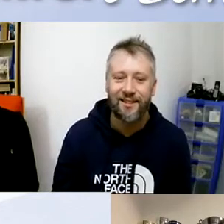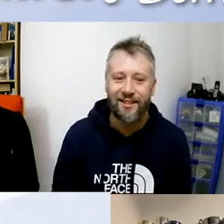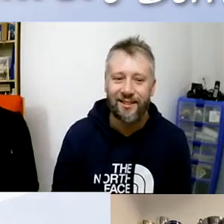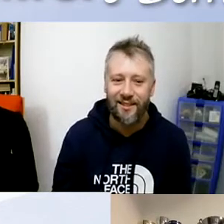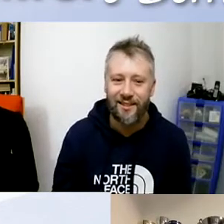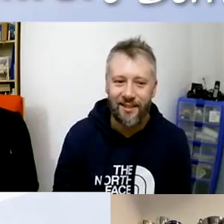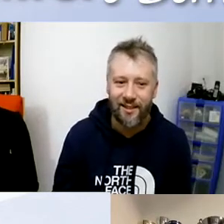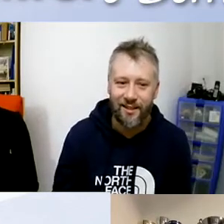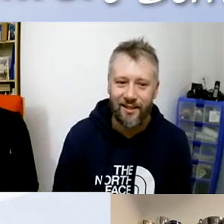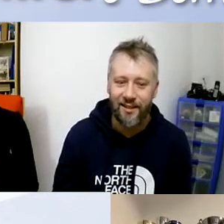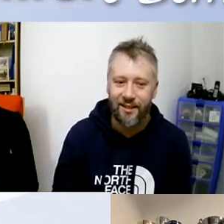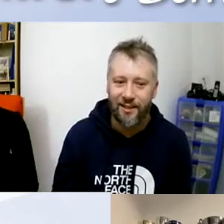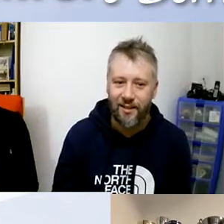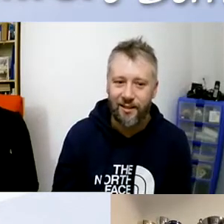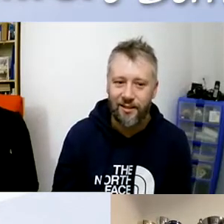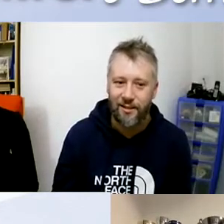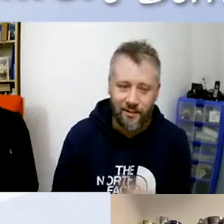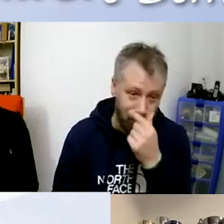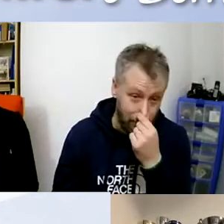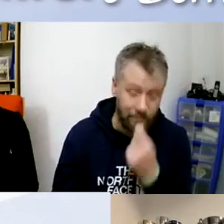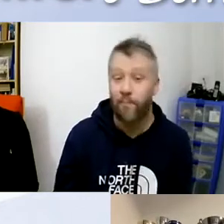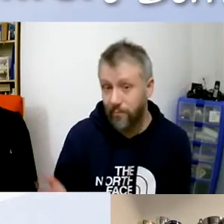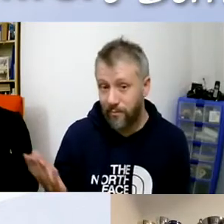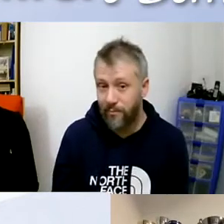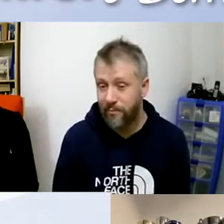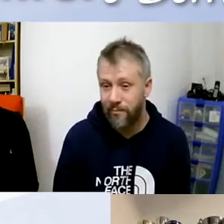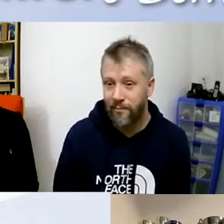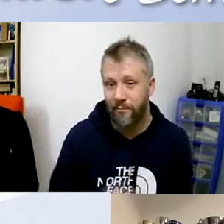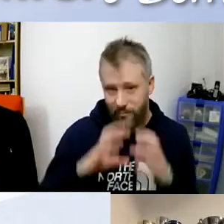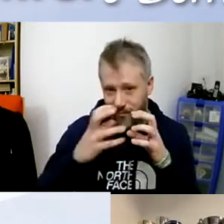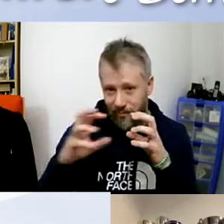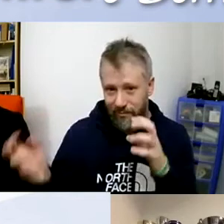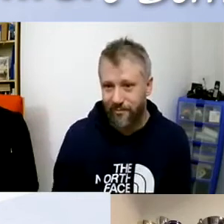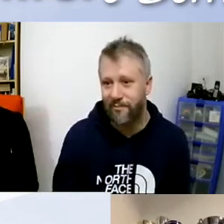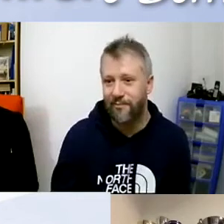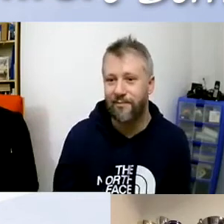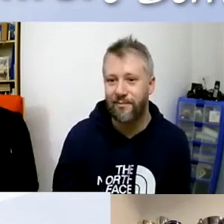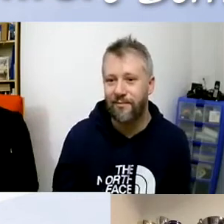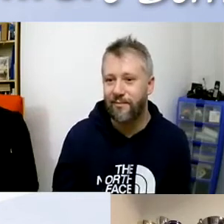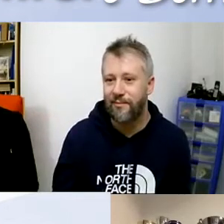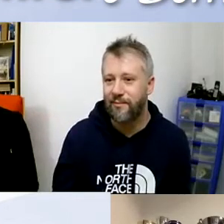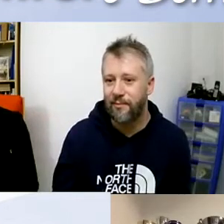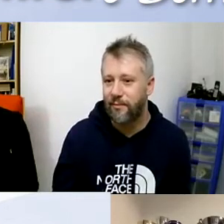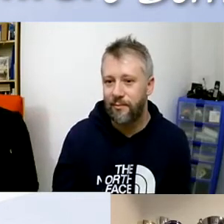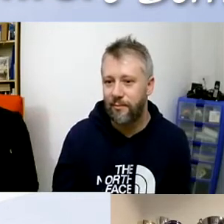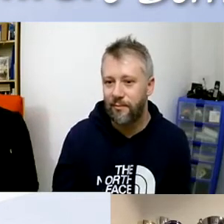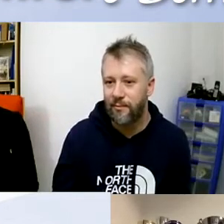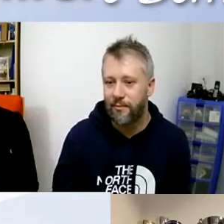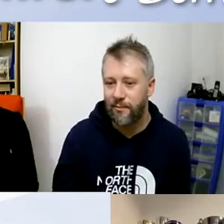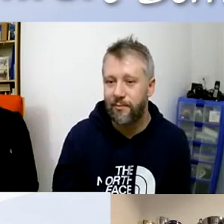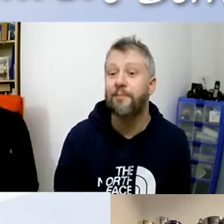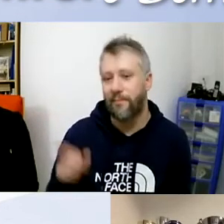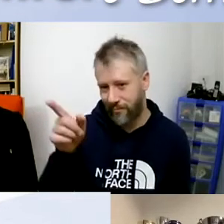perché anche il tuo gesto può essere utilizzato in varie forme, oh. Vero Loris? Il sangue non ve lo do. In realtà non ho dei clienti sordi, ma lo